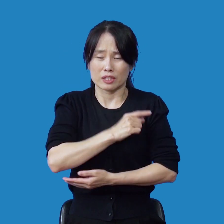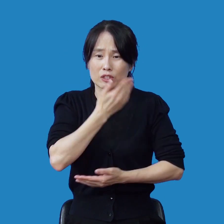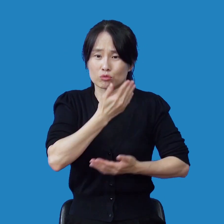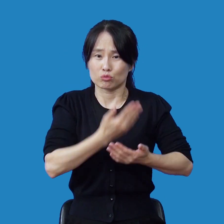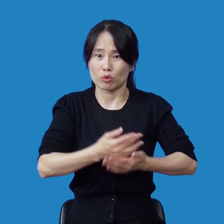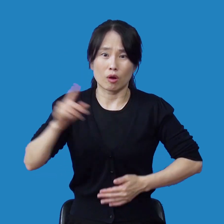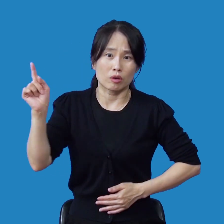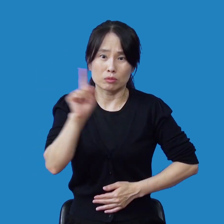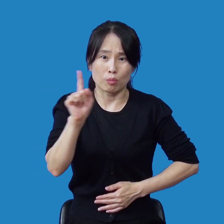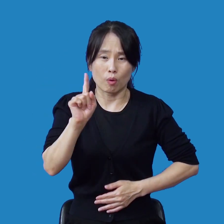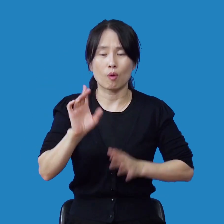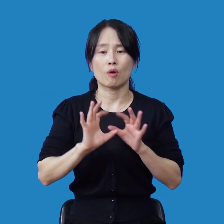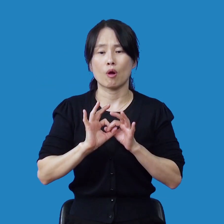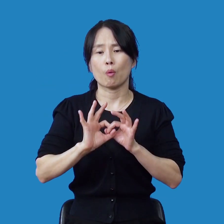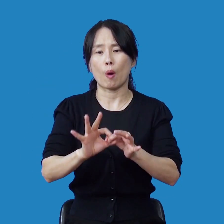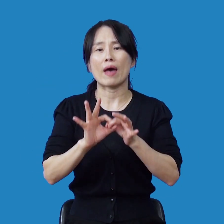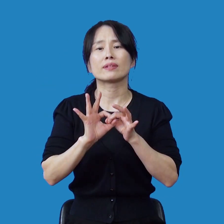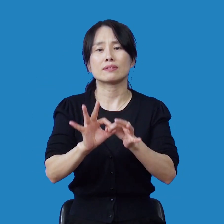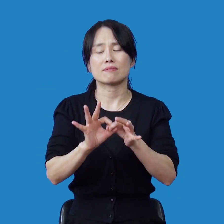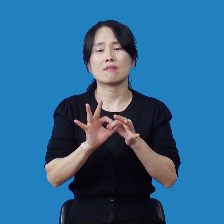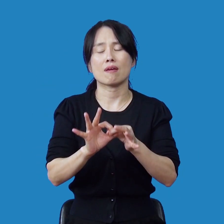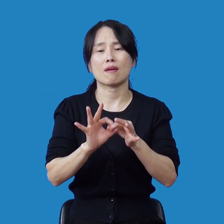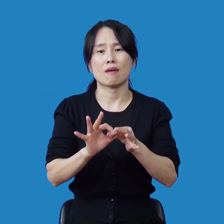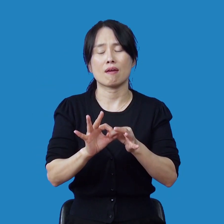것은 관계라는 것이었습니다.